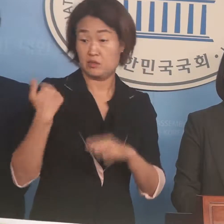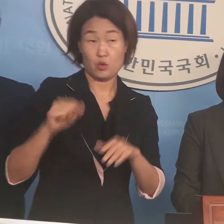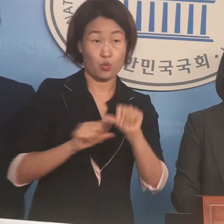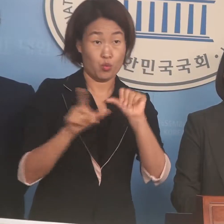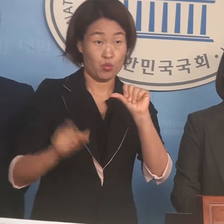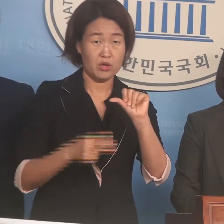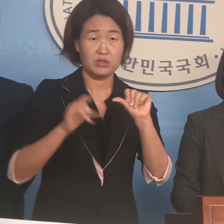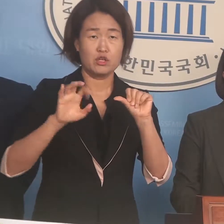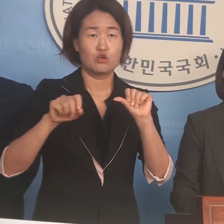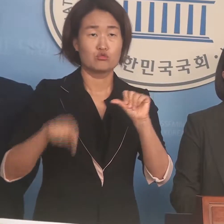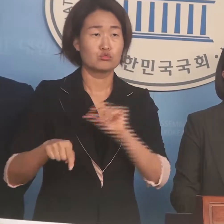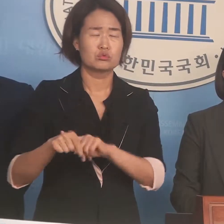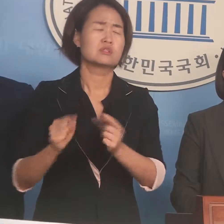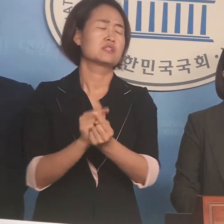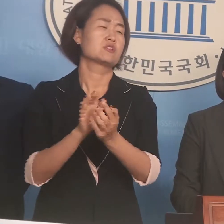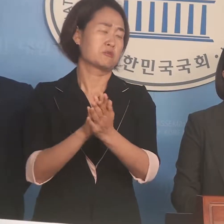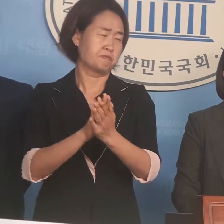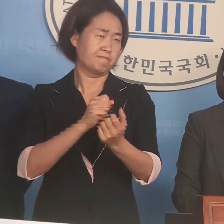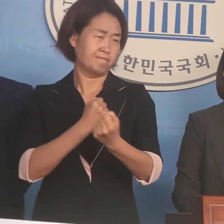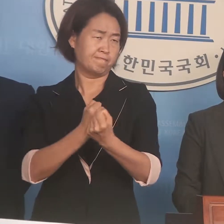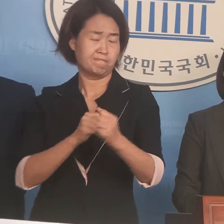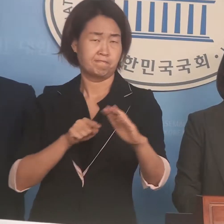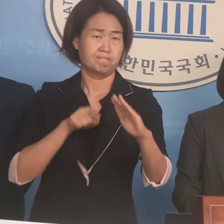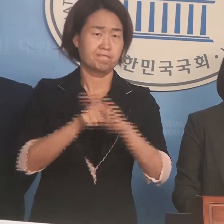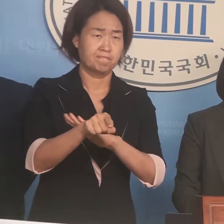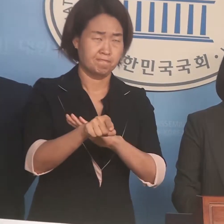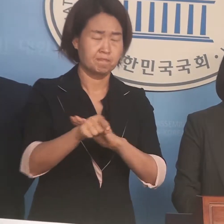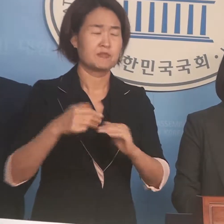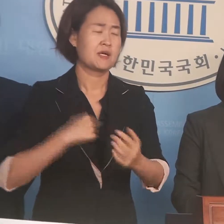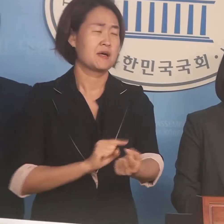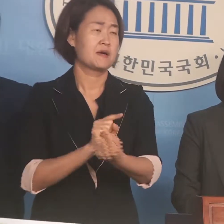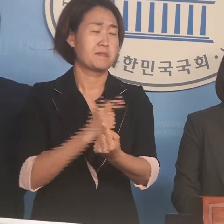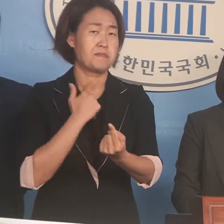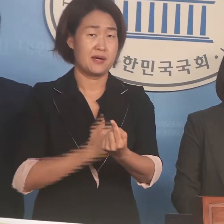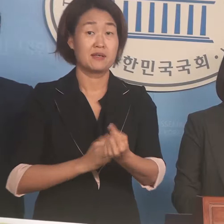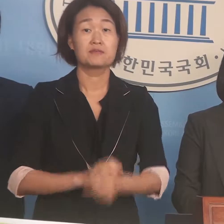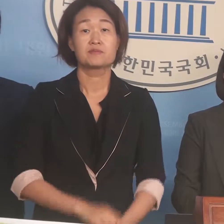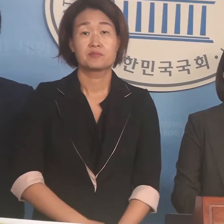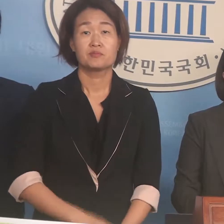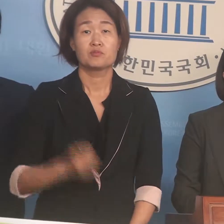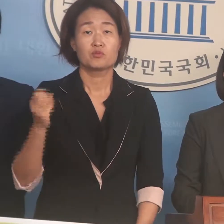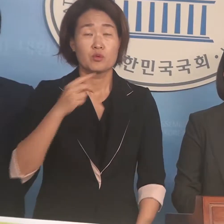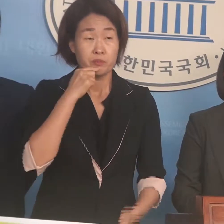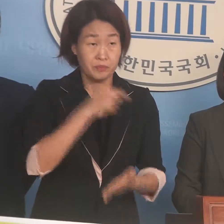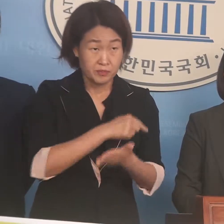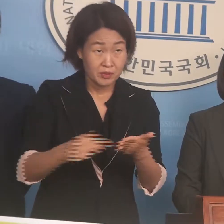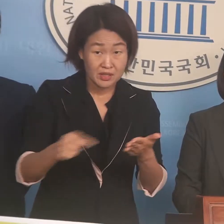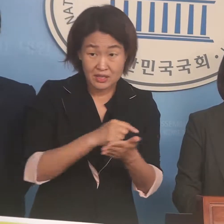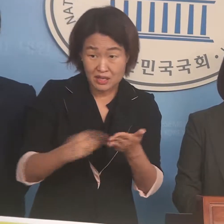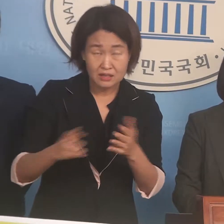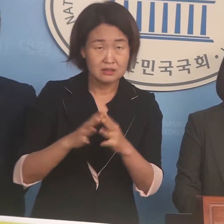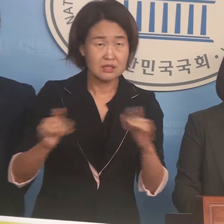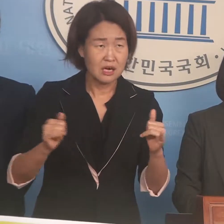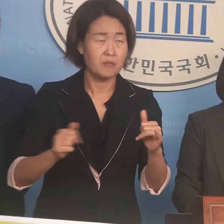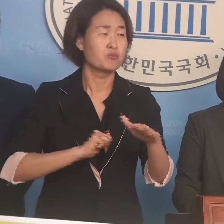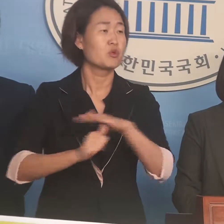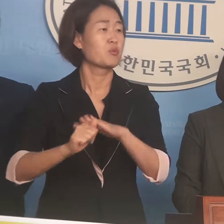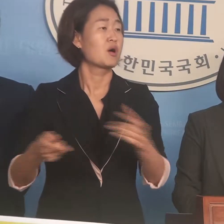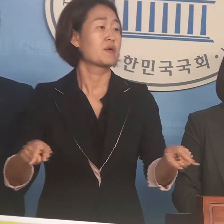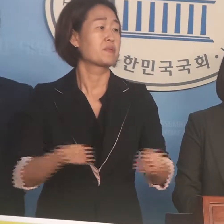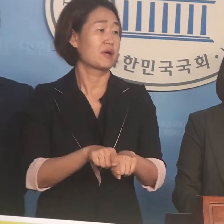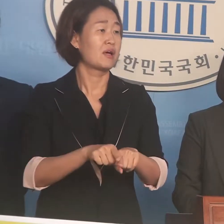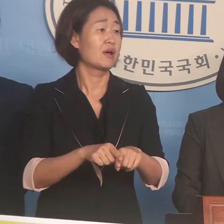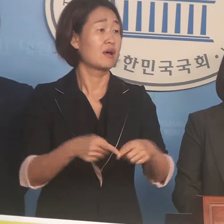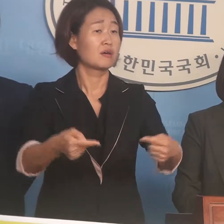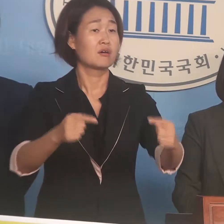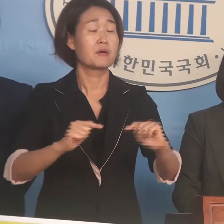5월에는 대우조선해양을 직접 방문해 제가 경영진을 직접 만났고요. 피해 업체 대표도 함께해 주셨습니다.